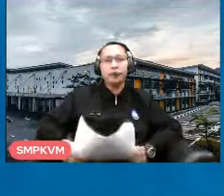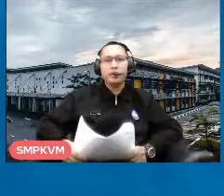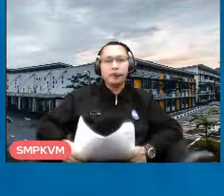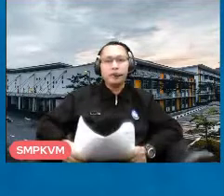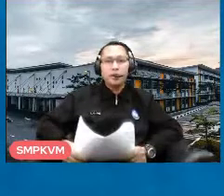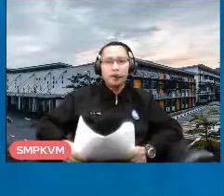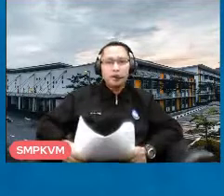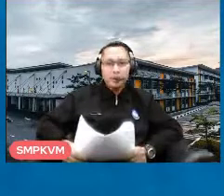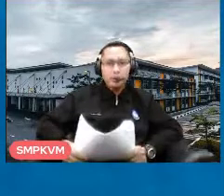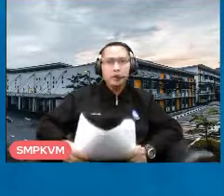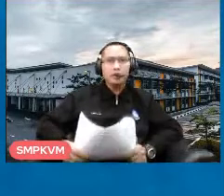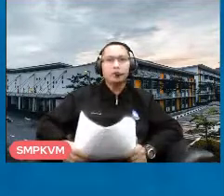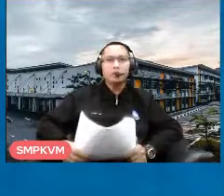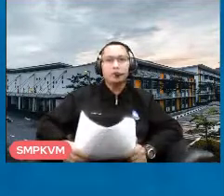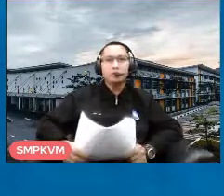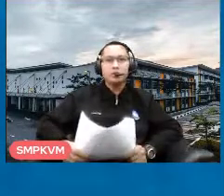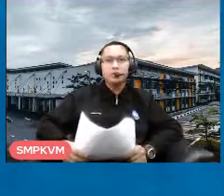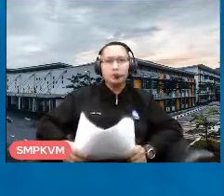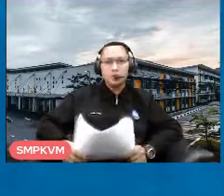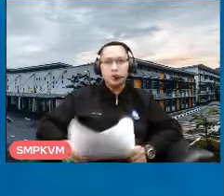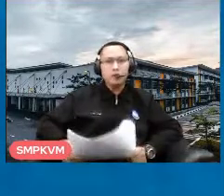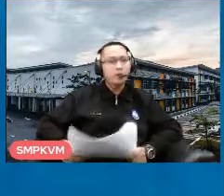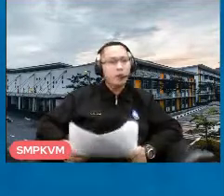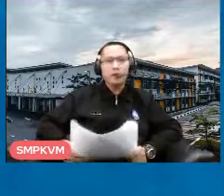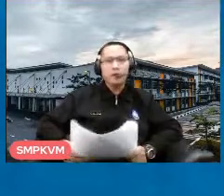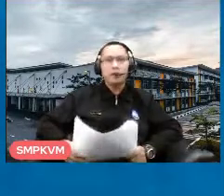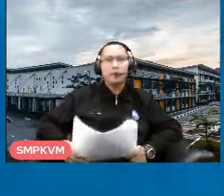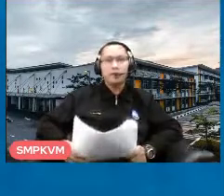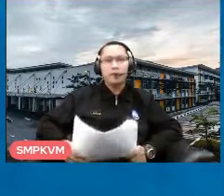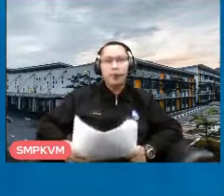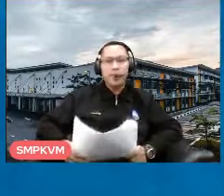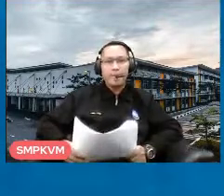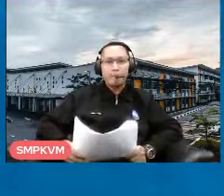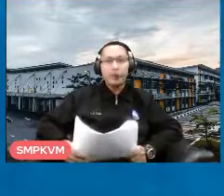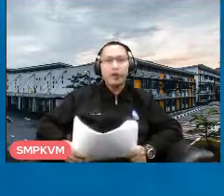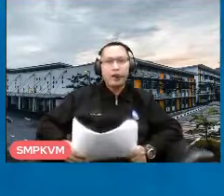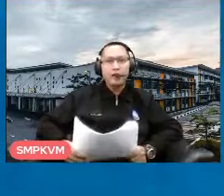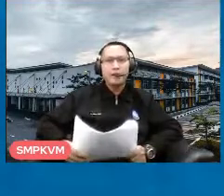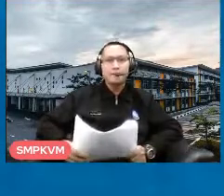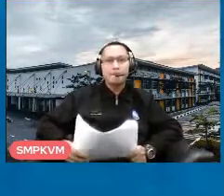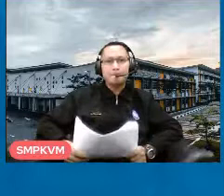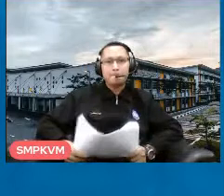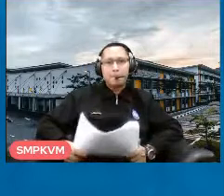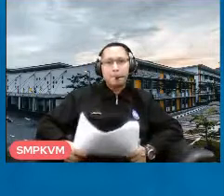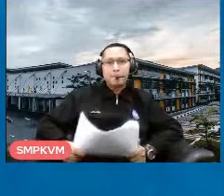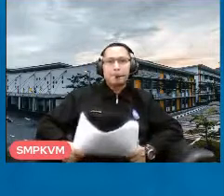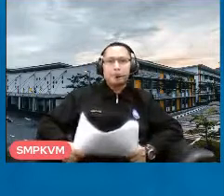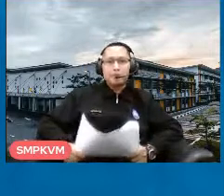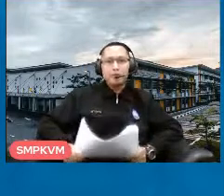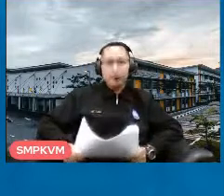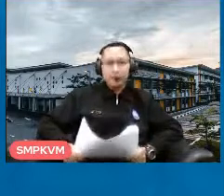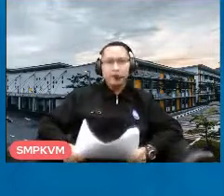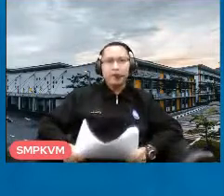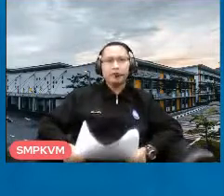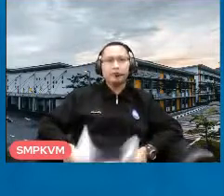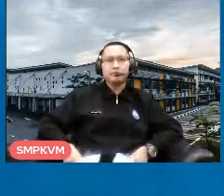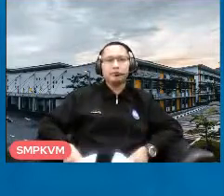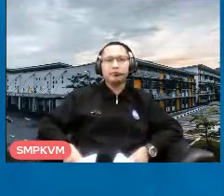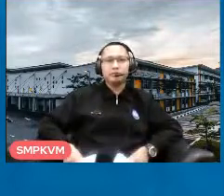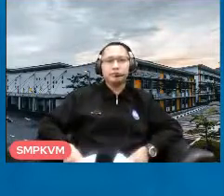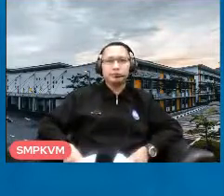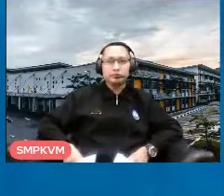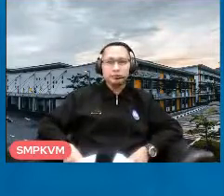gurih-gurih bley repot nah tolong merokok nih Parah nih parah penyakit lagi Oke